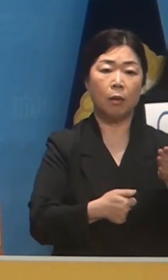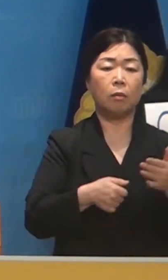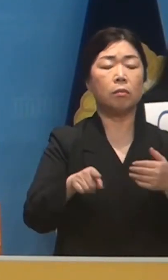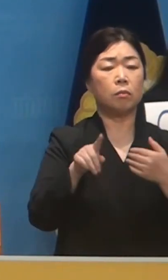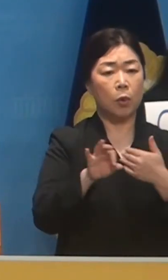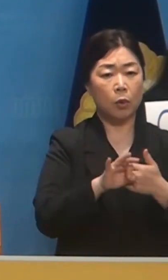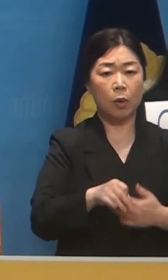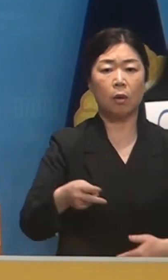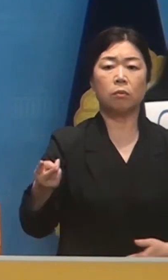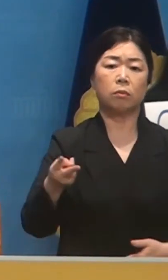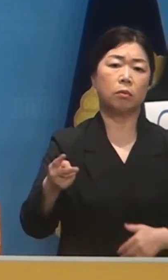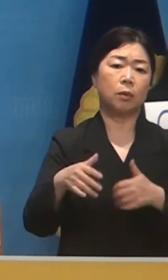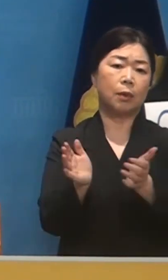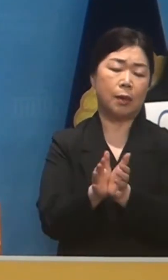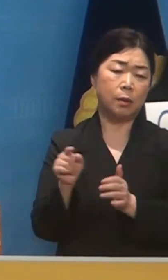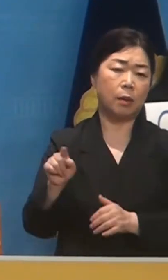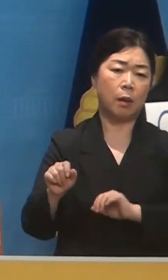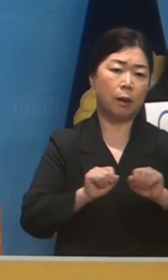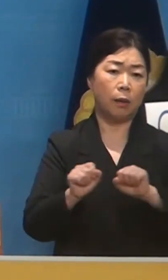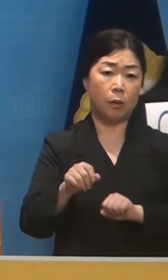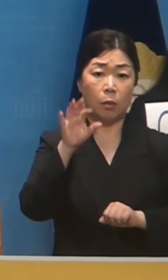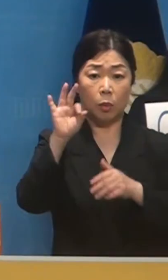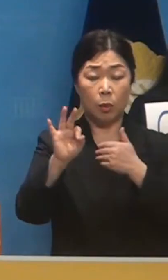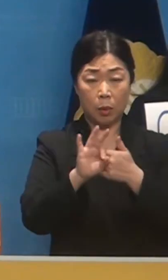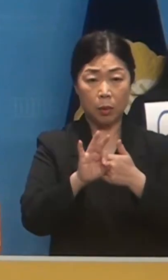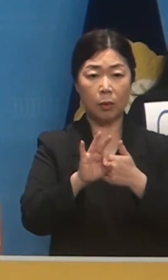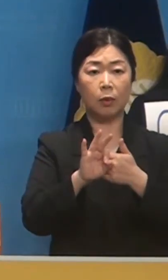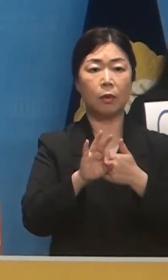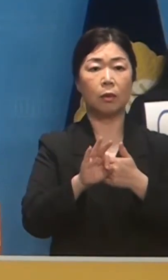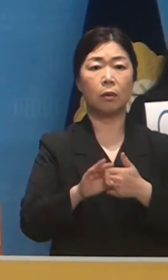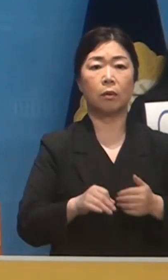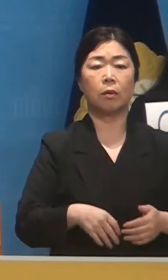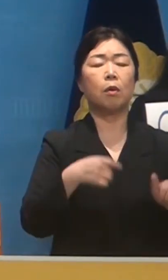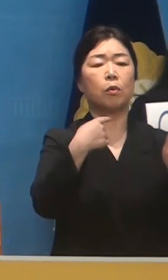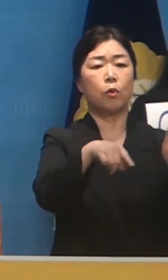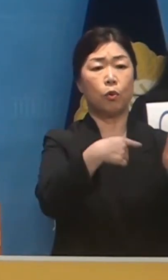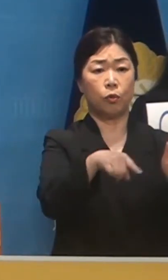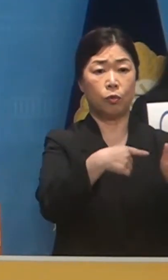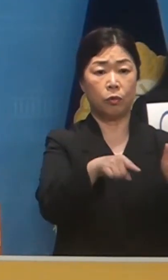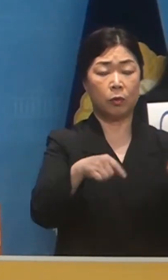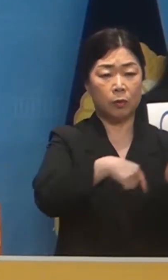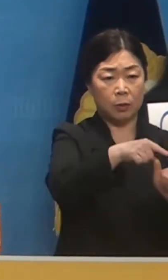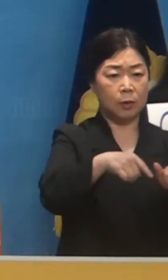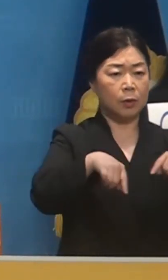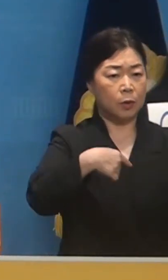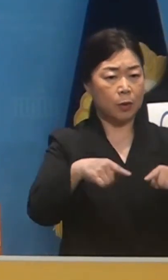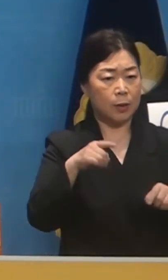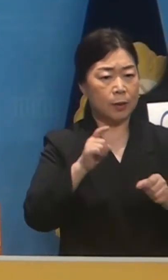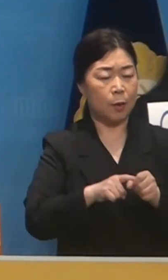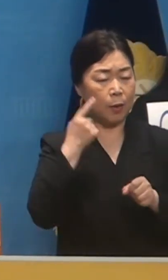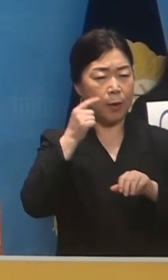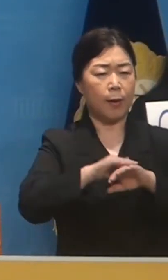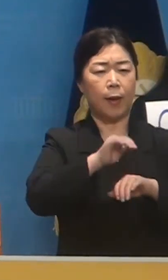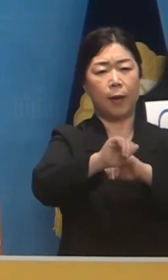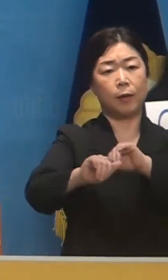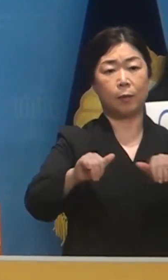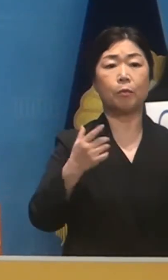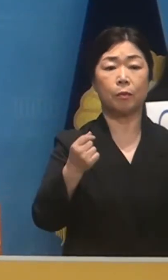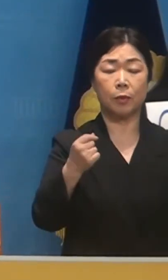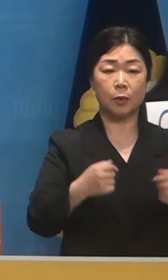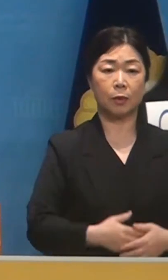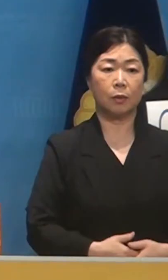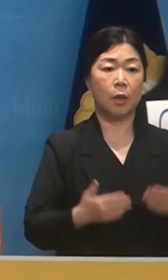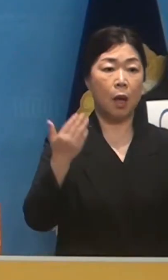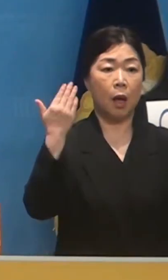있는 만행은 그야말로 그 교육 현장의 정치를 개입해서